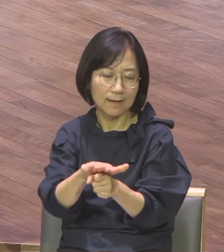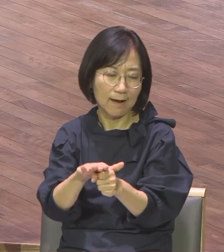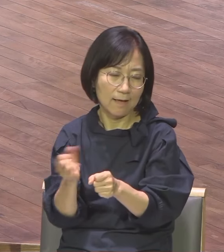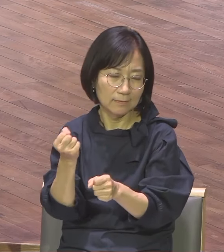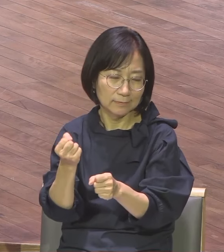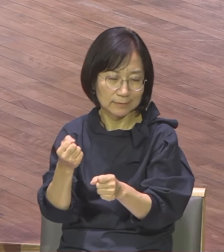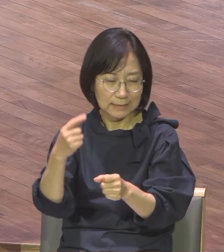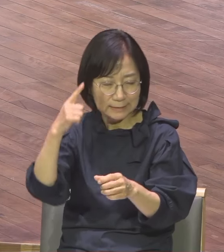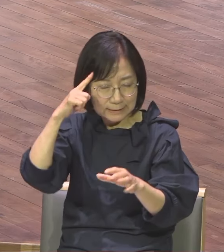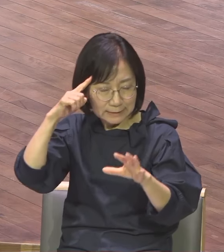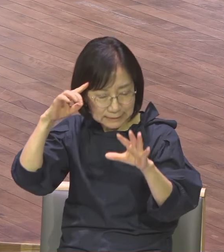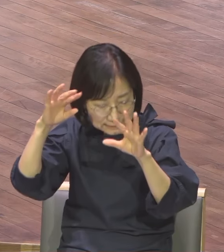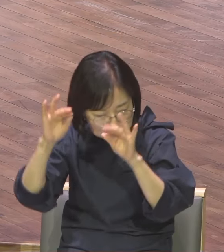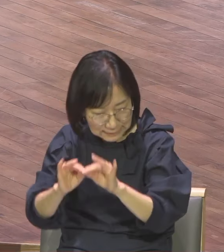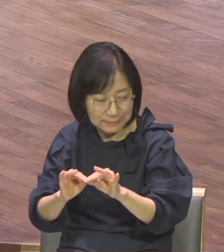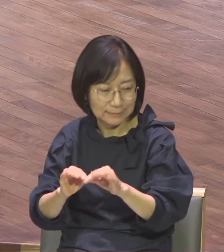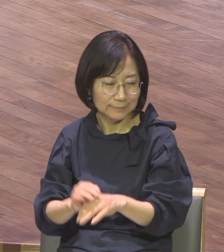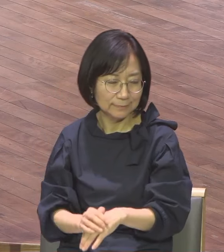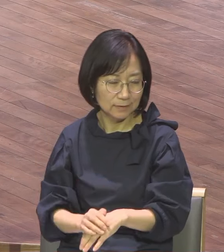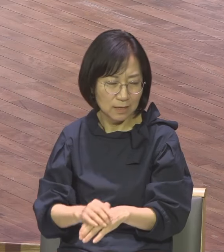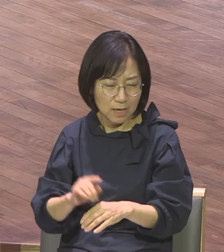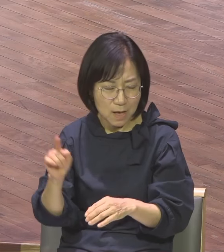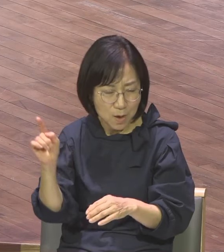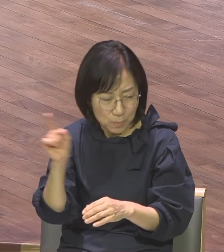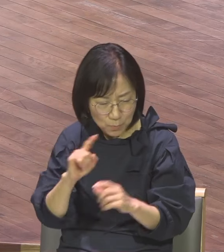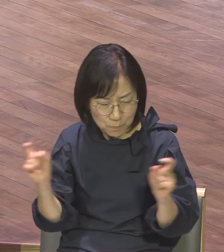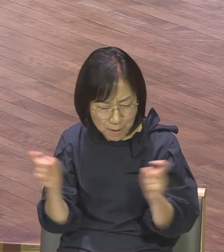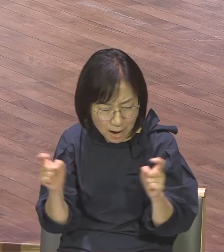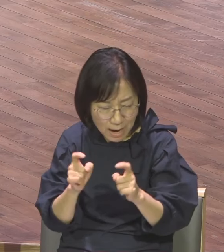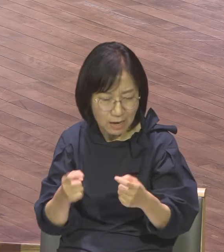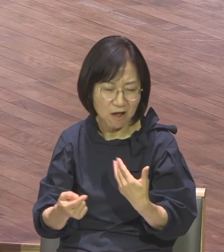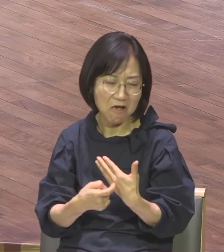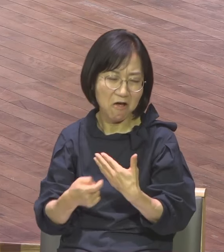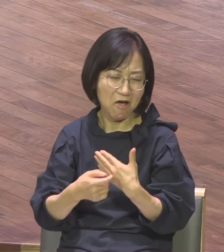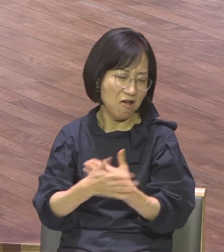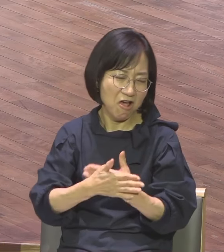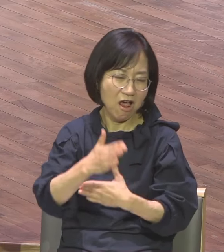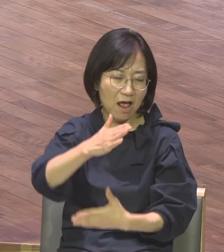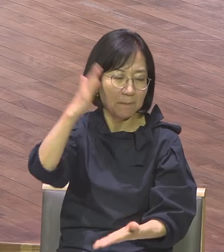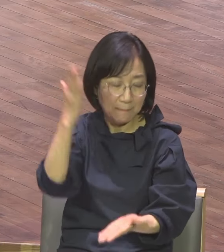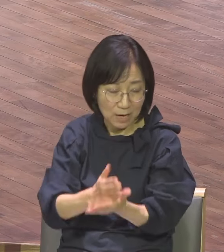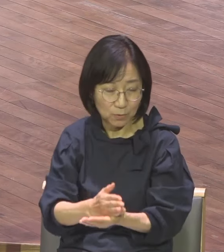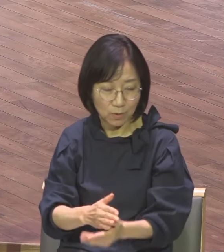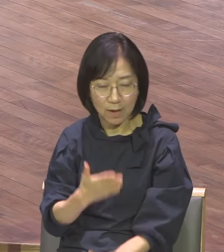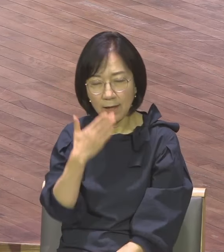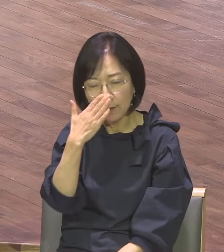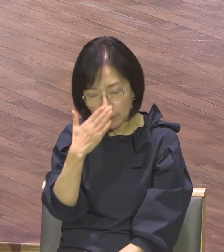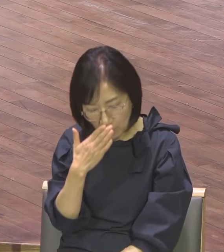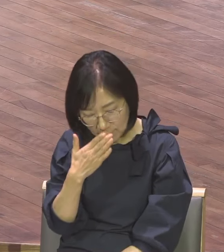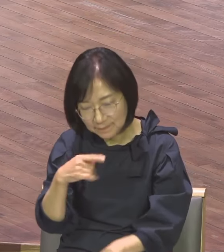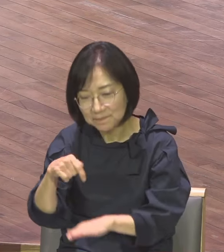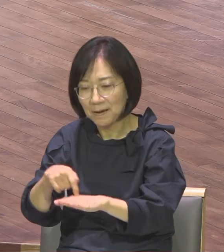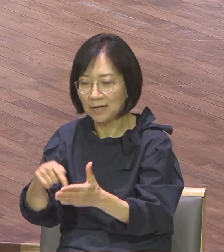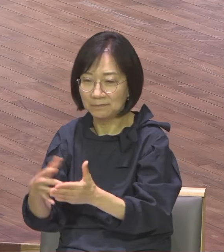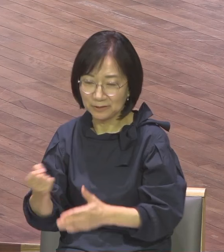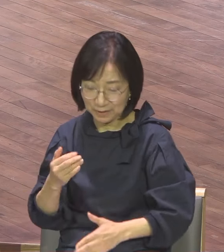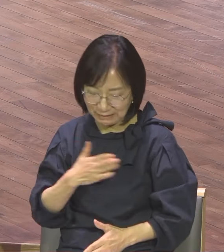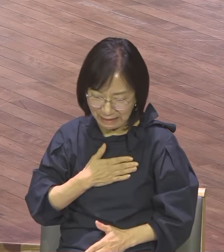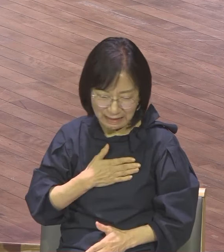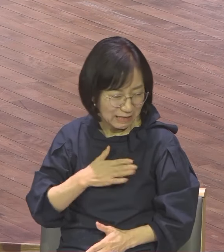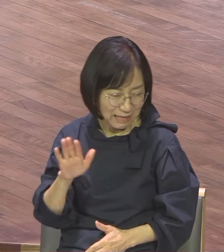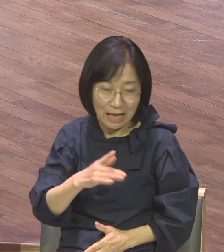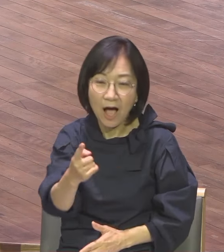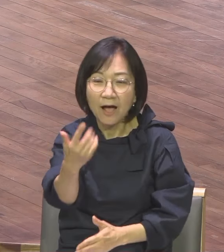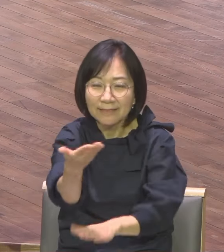한 마음을 품어 아무 일이든지 다툼이나 허영으로 하지 말고 오직 겸손한 마음으로 각각 자기보다 남을 낮게 여기고